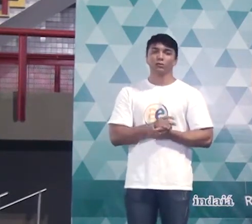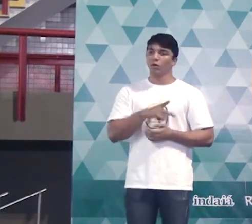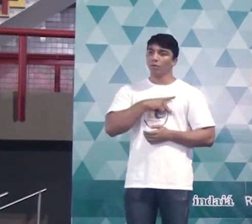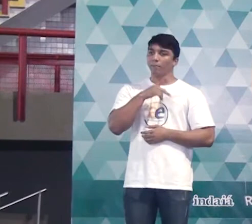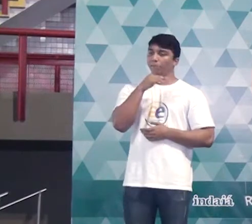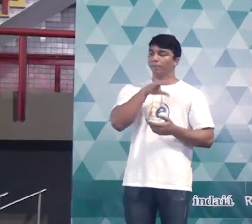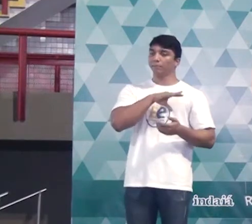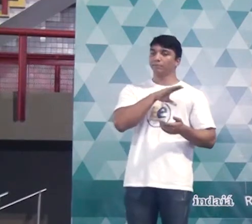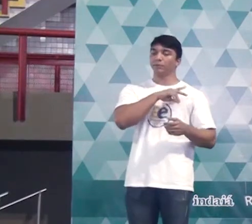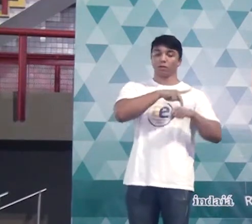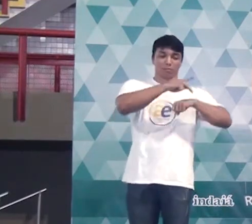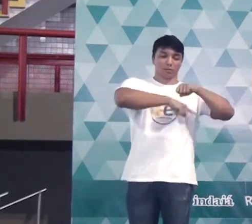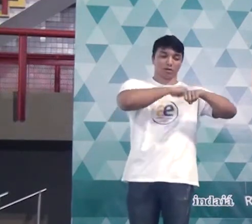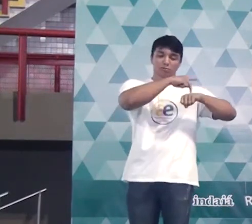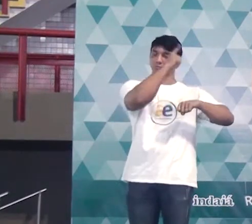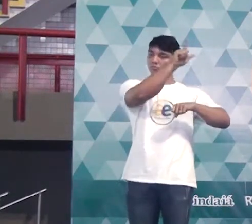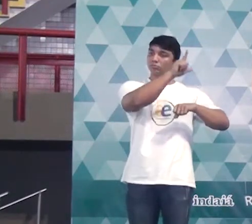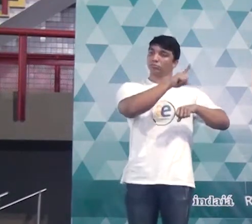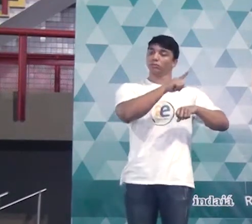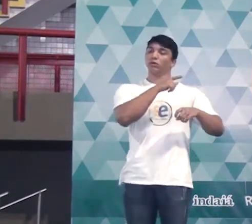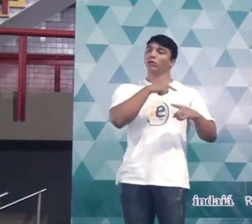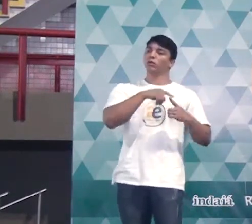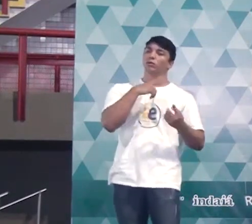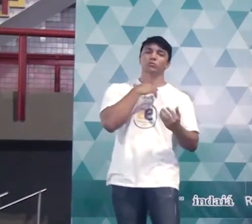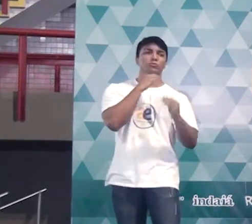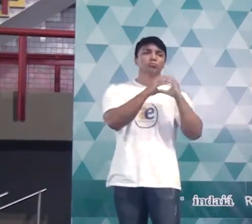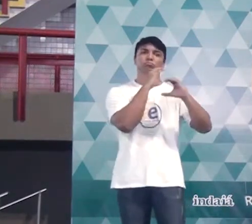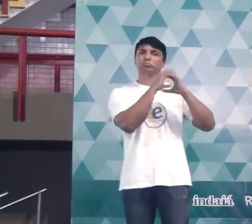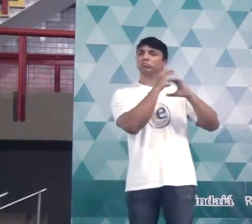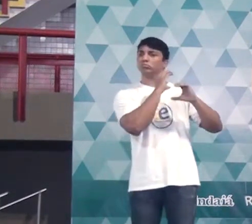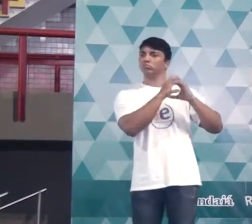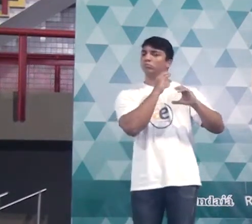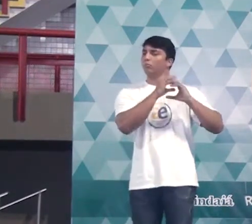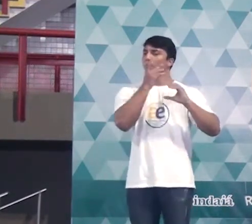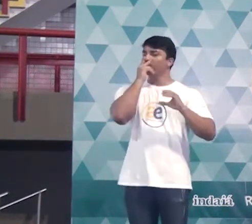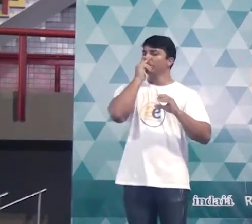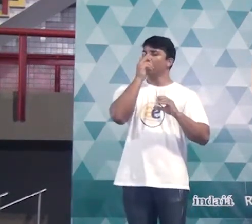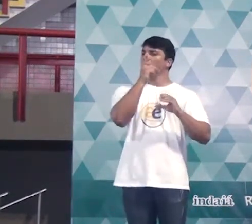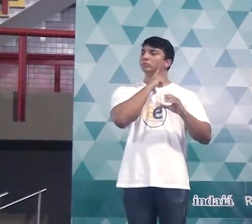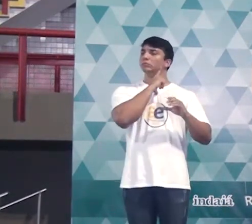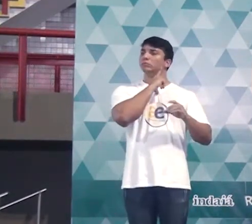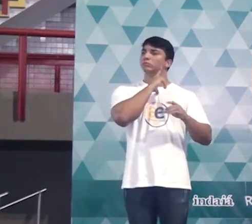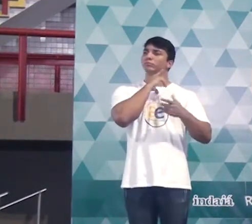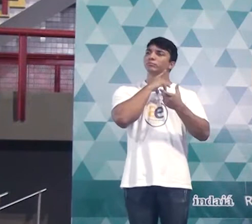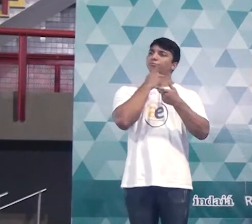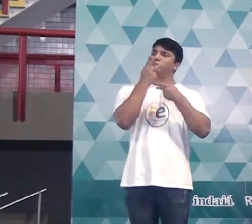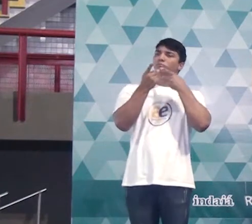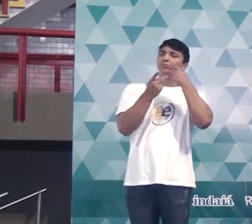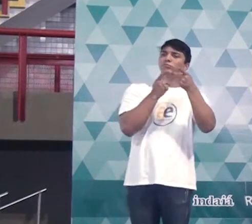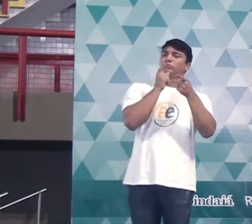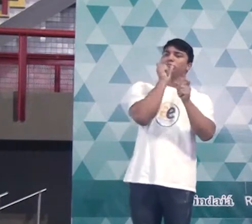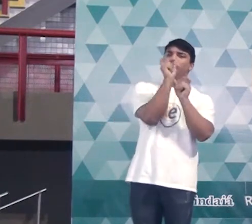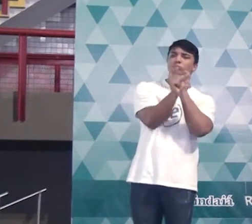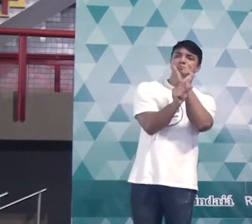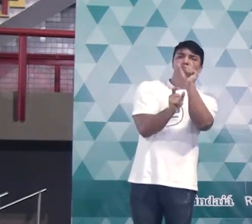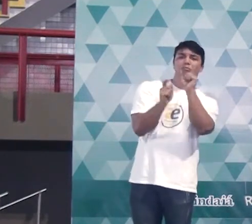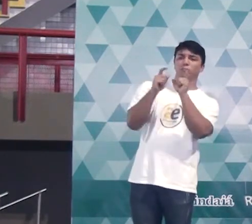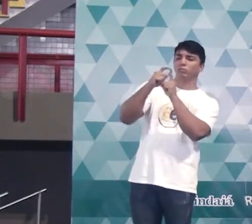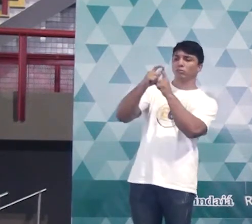conhece povo de Portugal. Então você se comunica com o pessoal de Portugal, eles falam normalmente